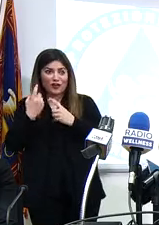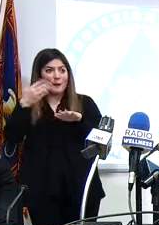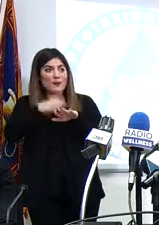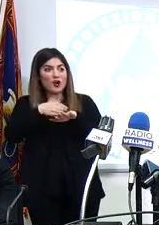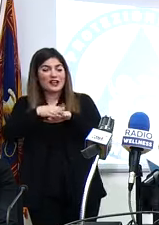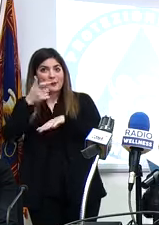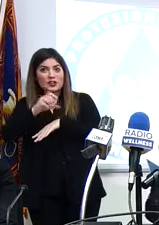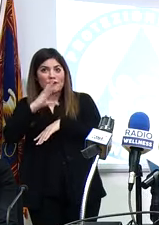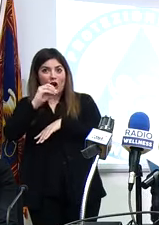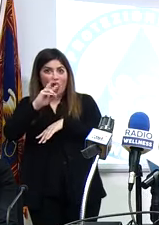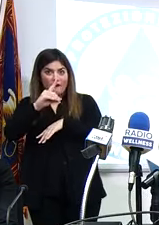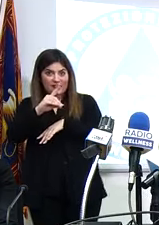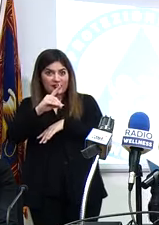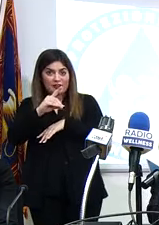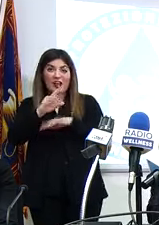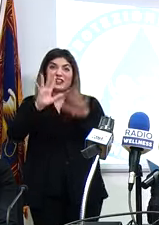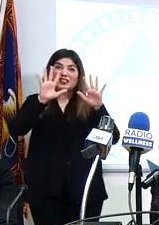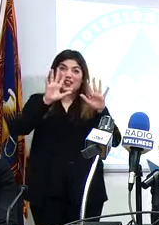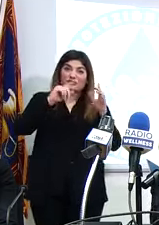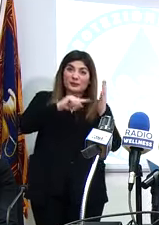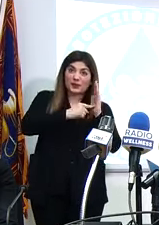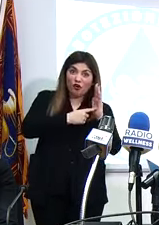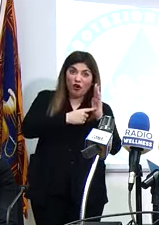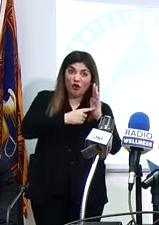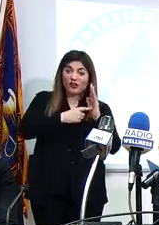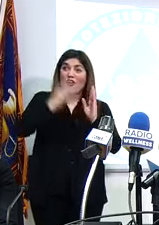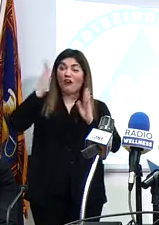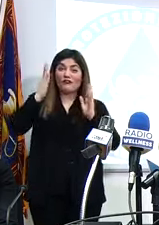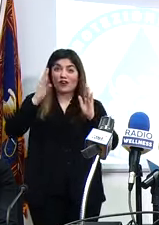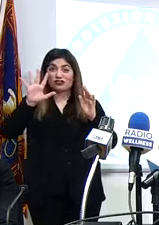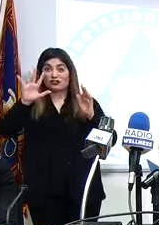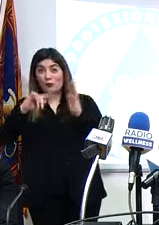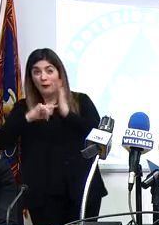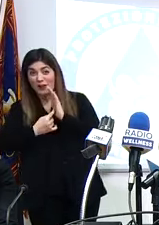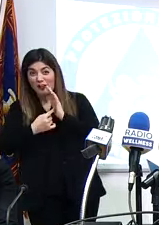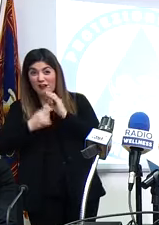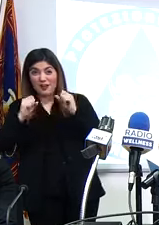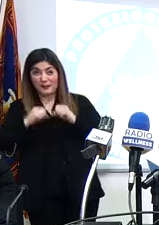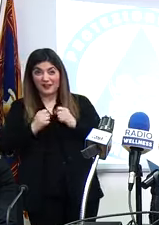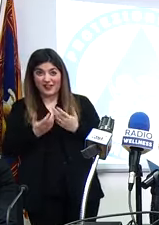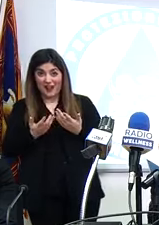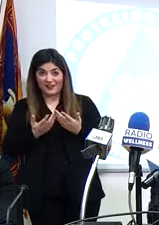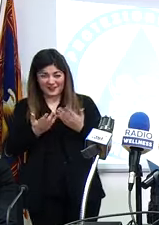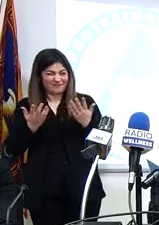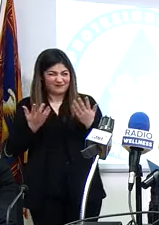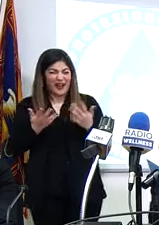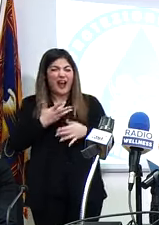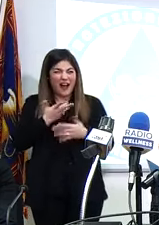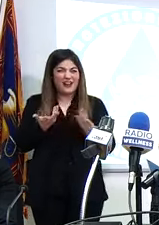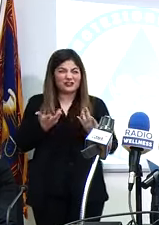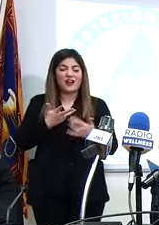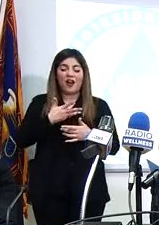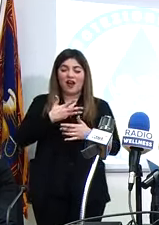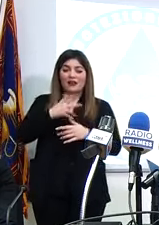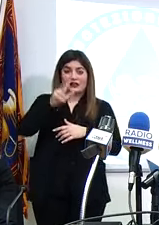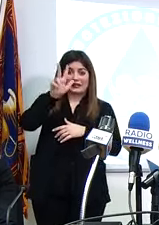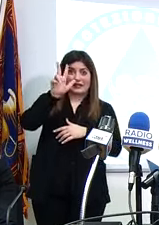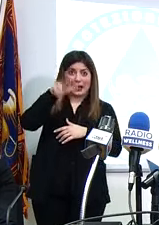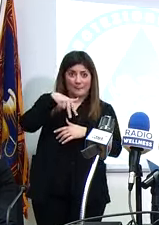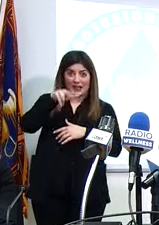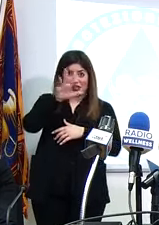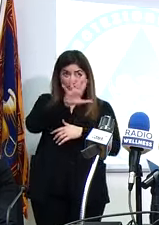10 milioni contro 5 milioni di abitanti. Quindi loro con 3.500,